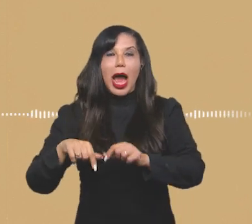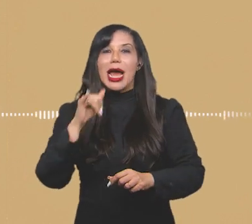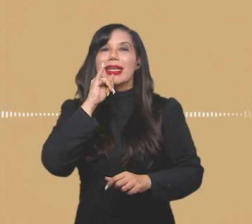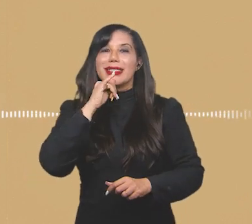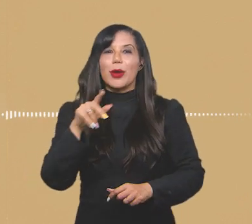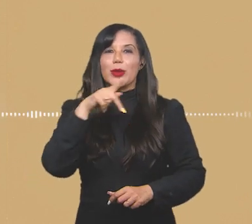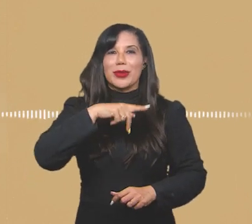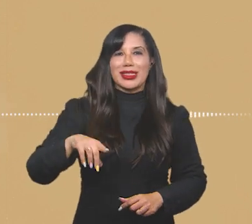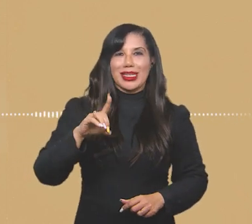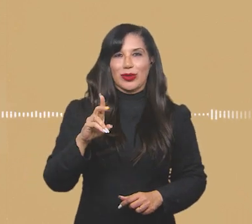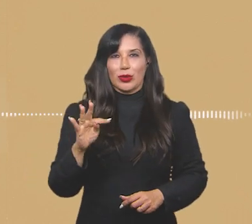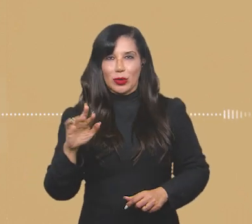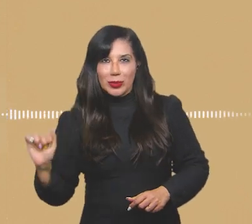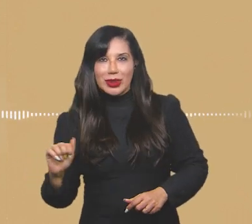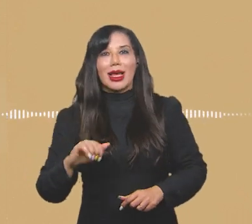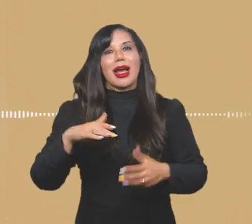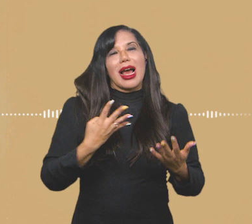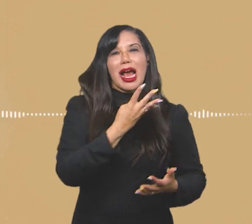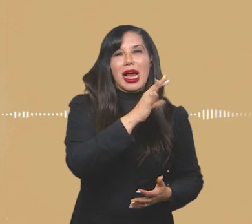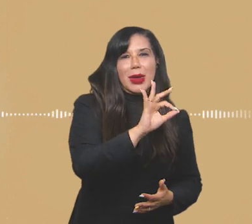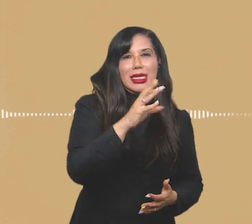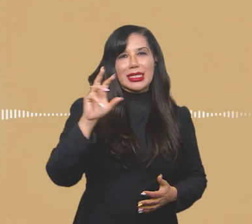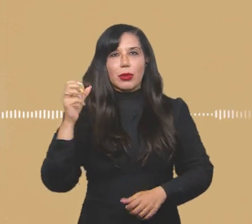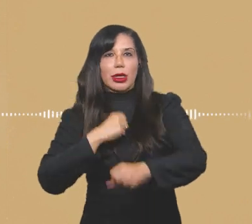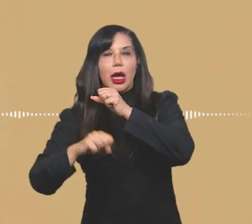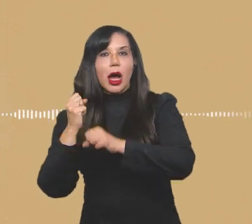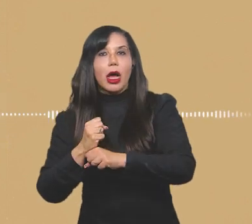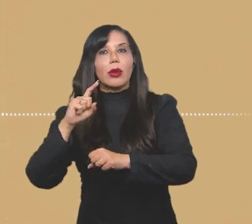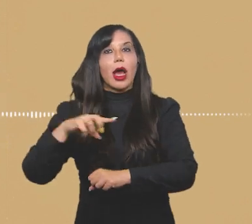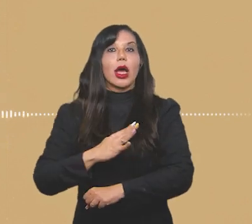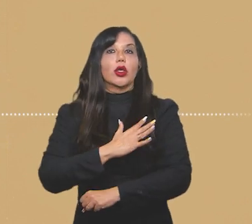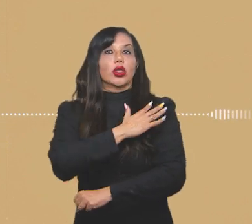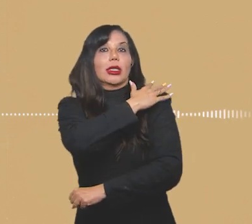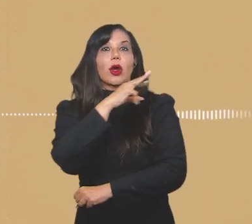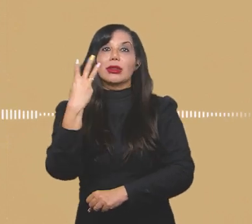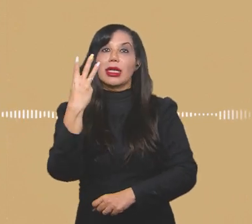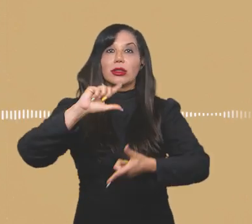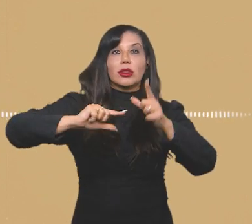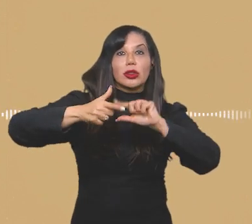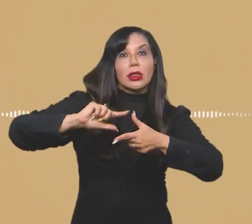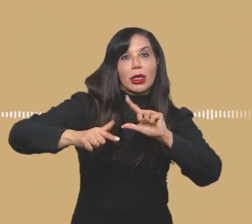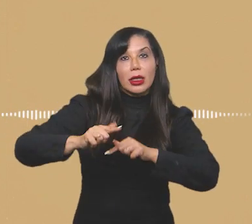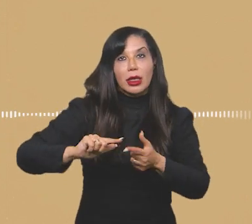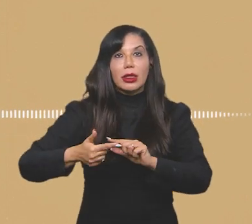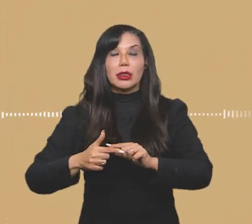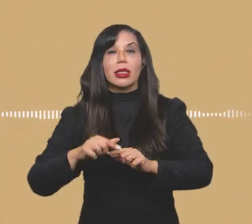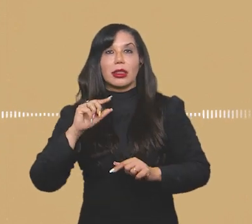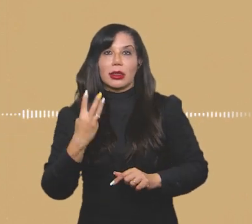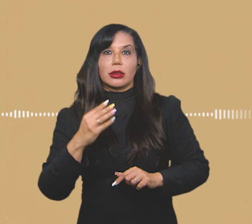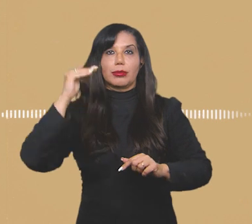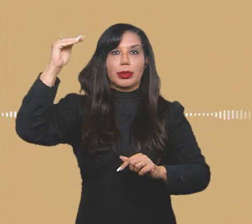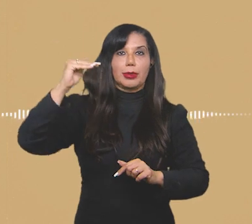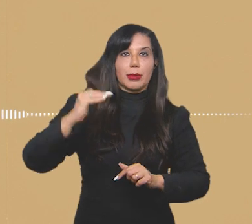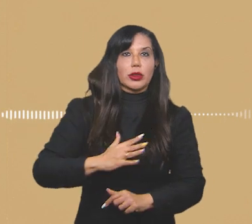contemporâneo do presidente Dutra, então nos anos 40, 50. E ele foi general de 3 estrelas. O generalado tem